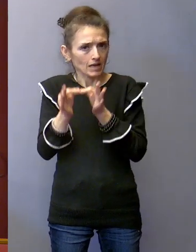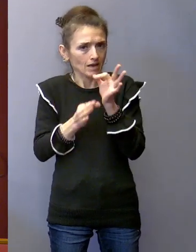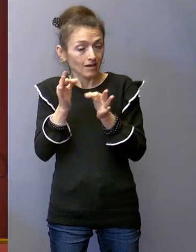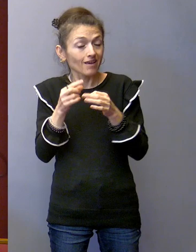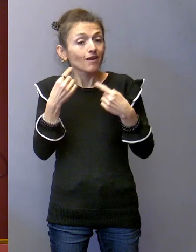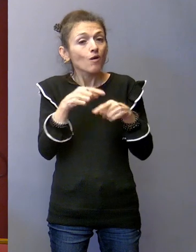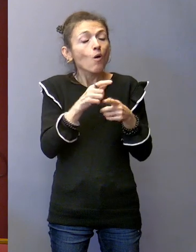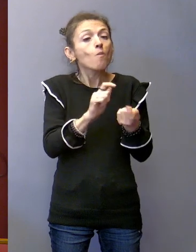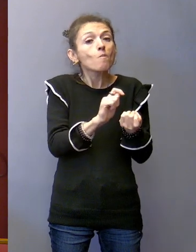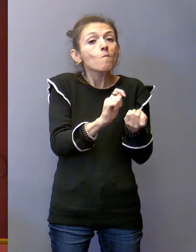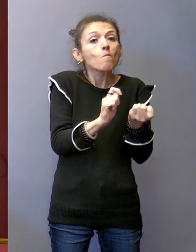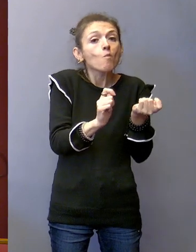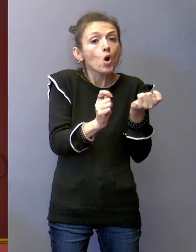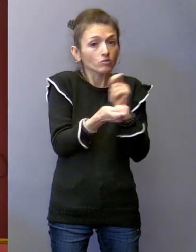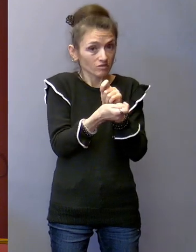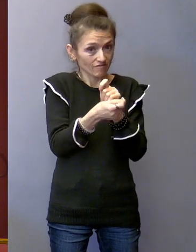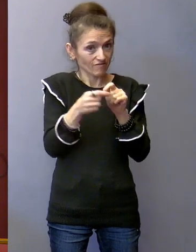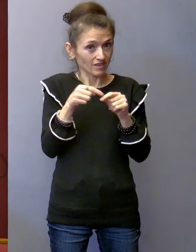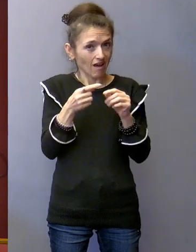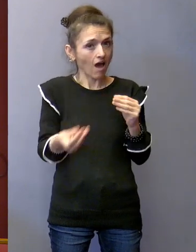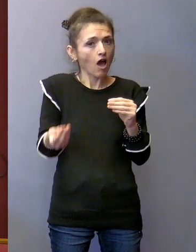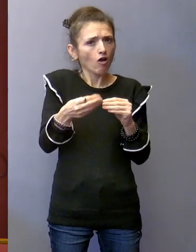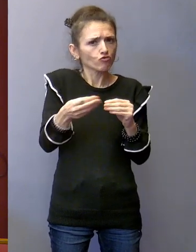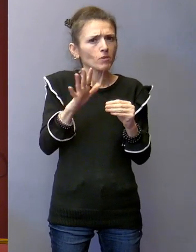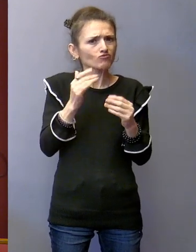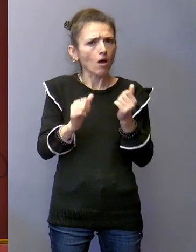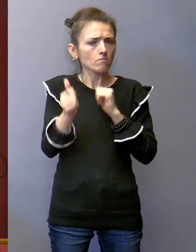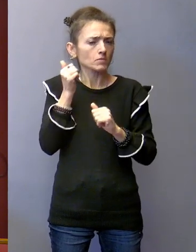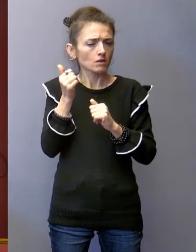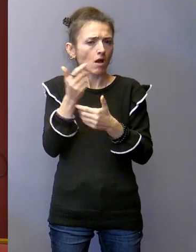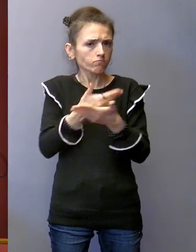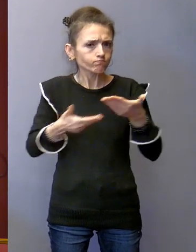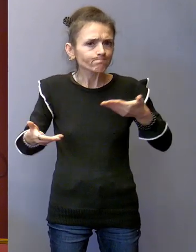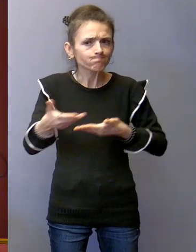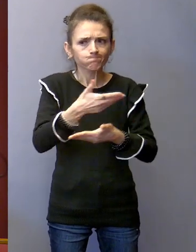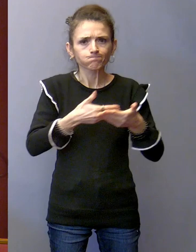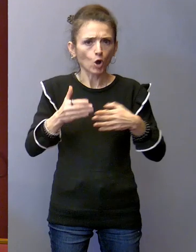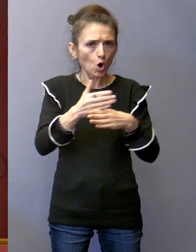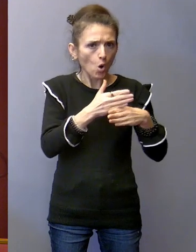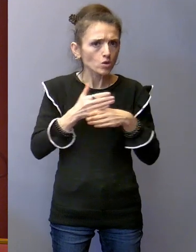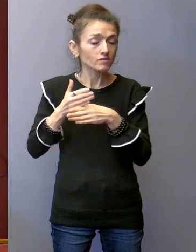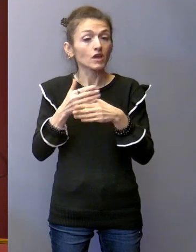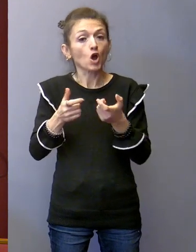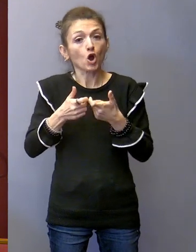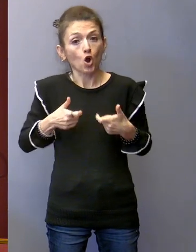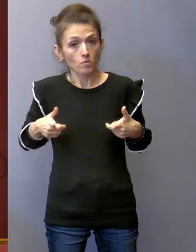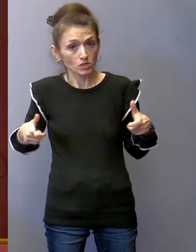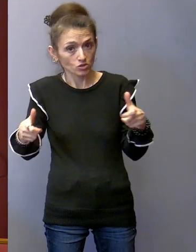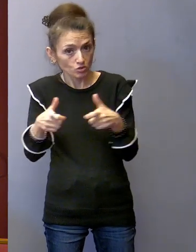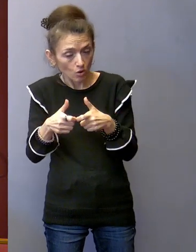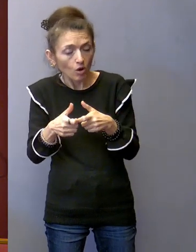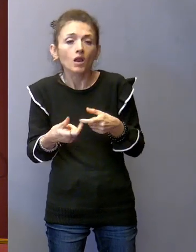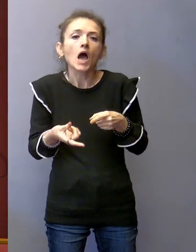un aggiornamento che è stato frutto di una condivisione oltre che con la commissione che ha chiamato l'aula anche